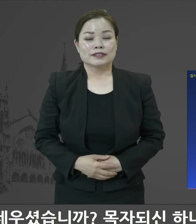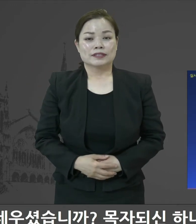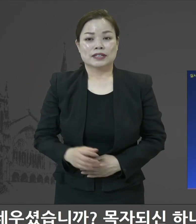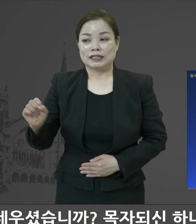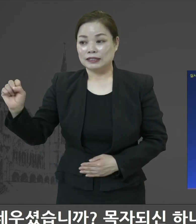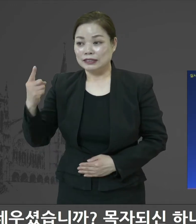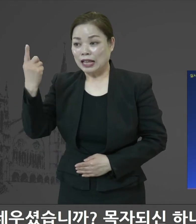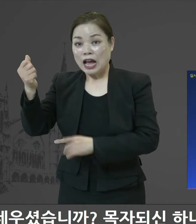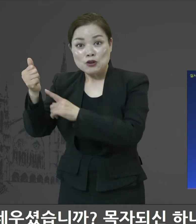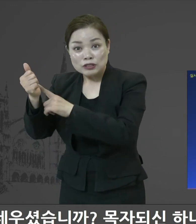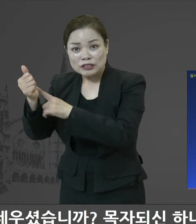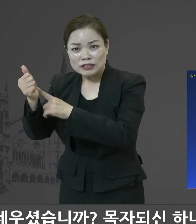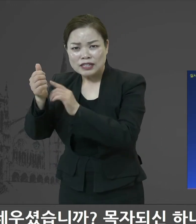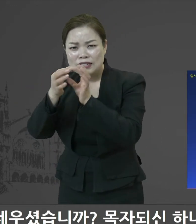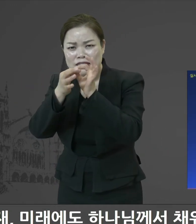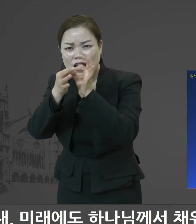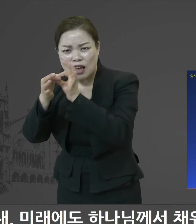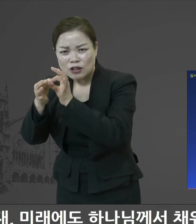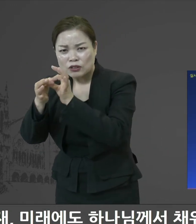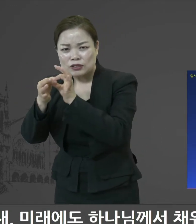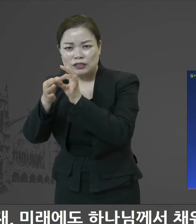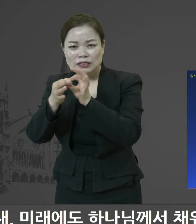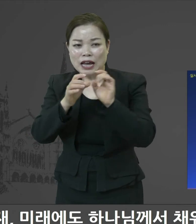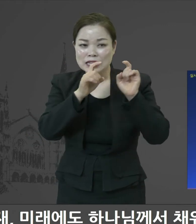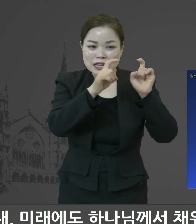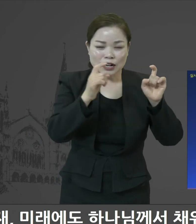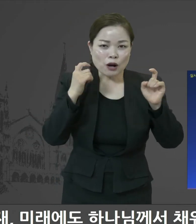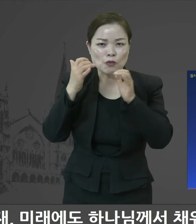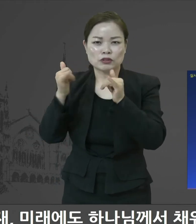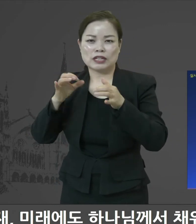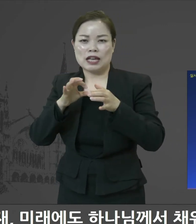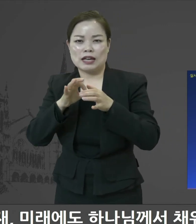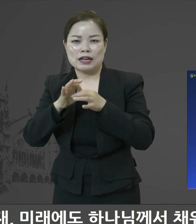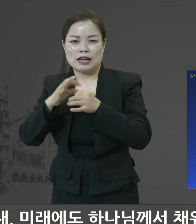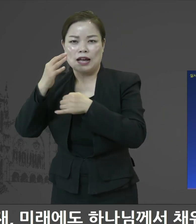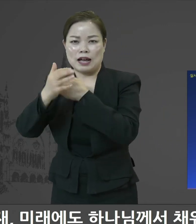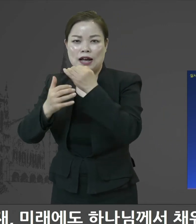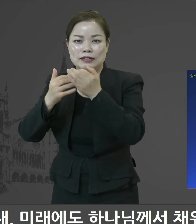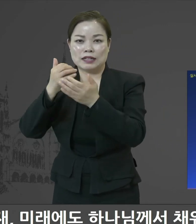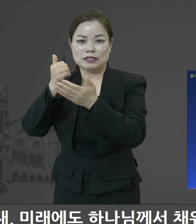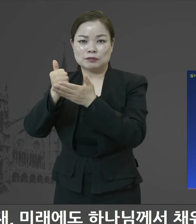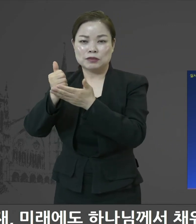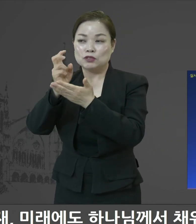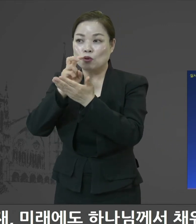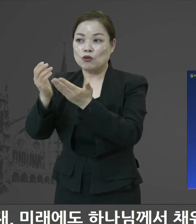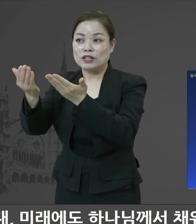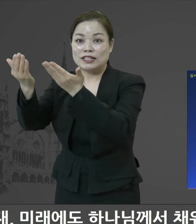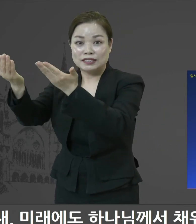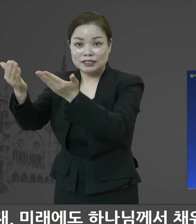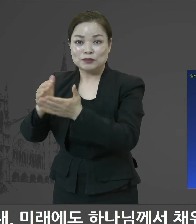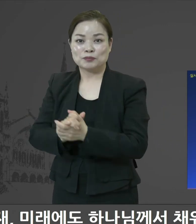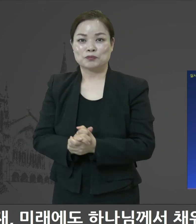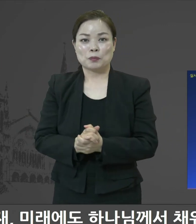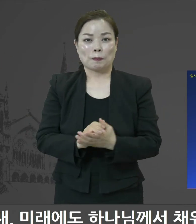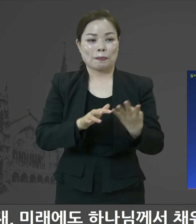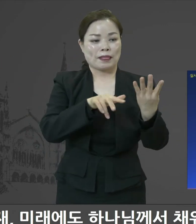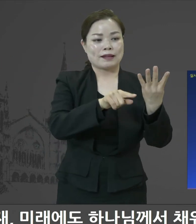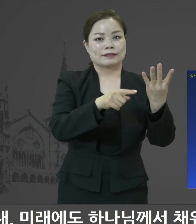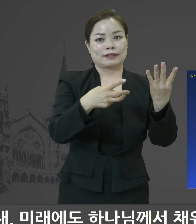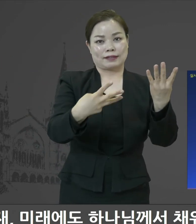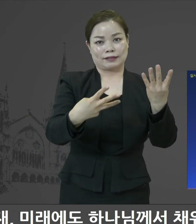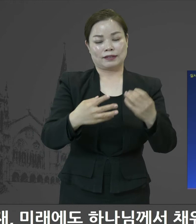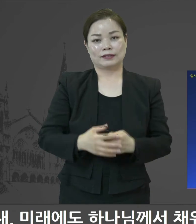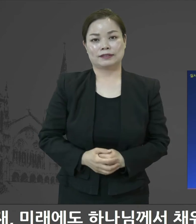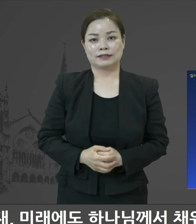다윗은 계속해서 양과 목자의 관계로 자신과 하나님의 이야기를 노래합니다. 우리 함께 4절 말씀을